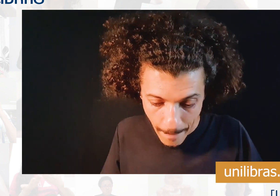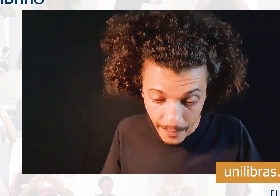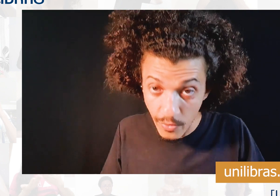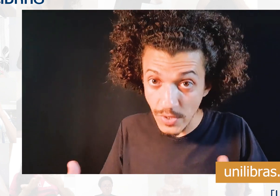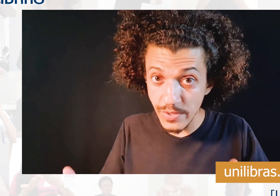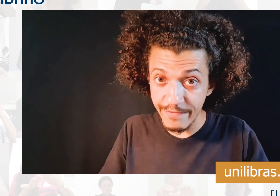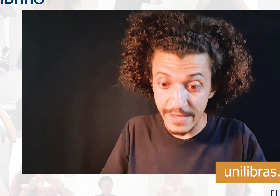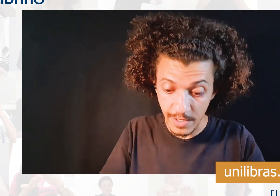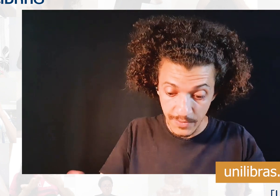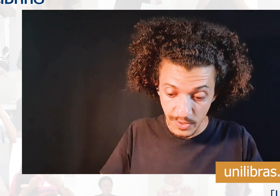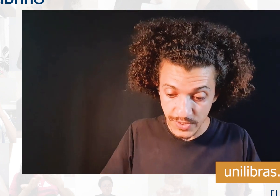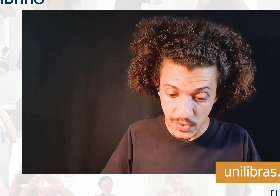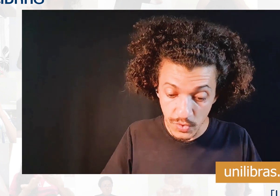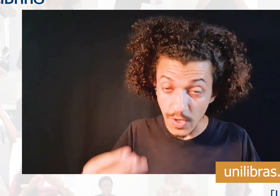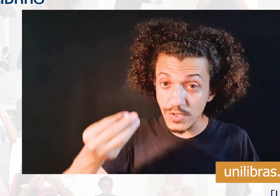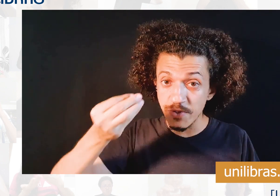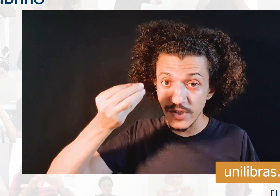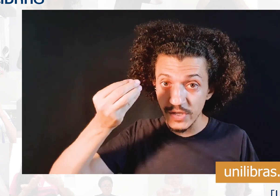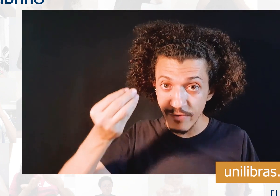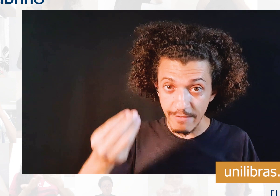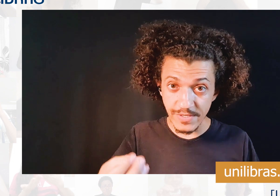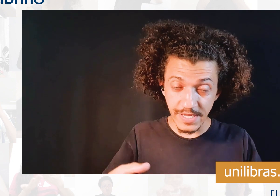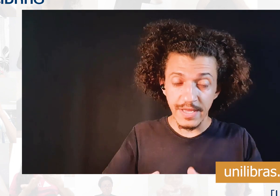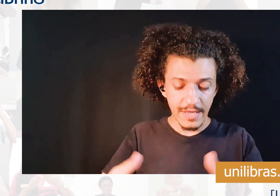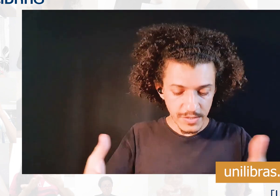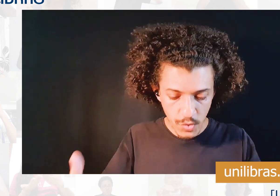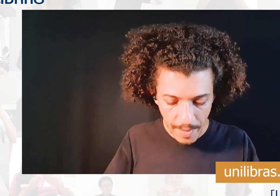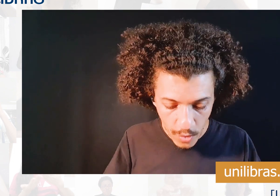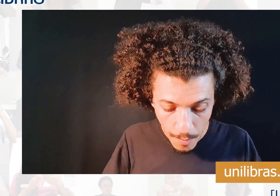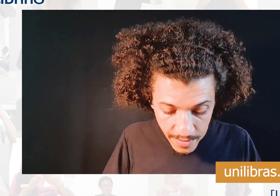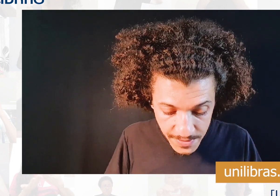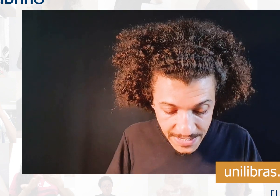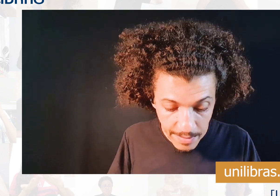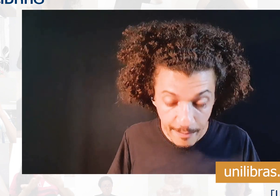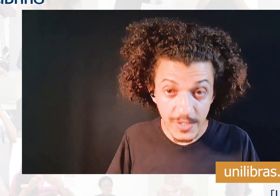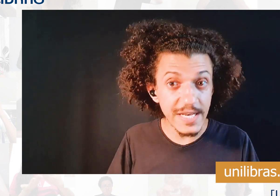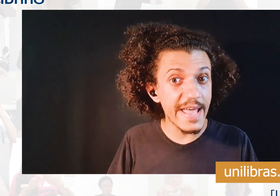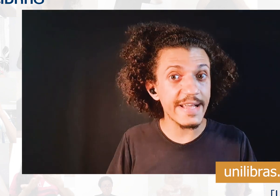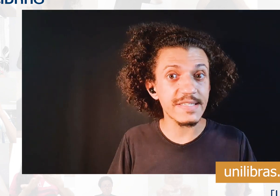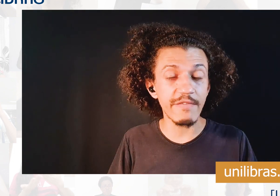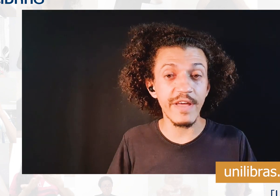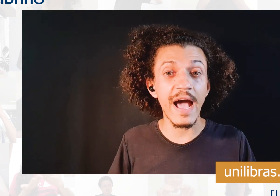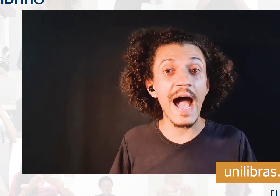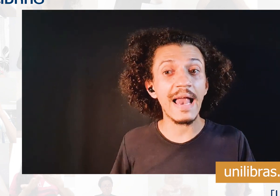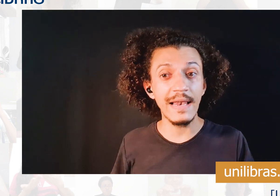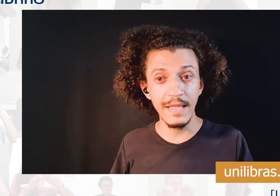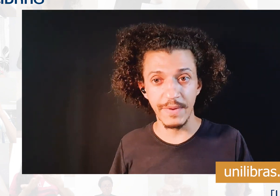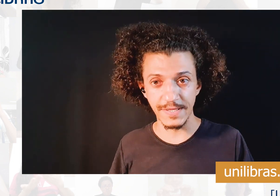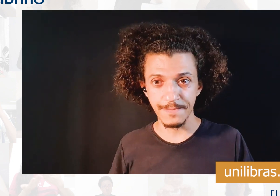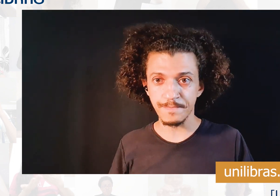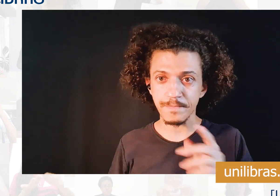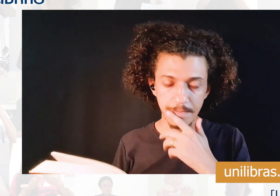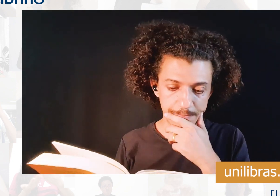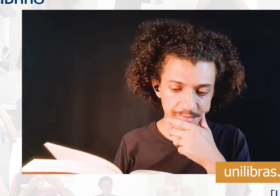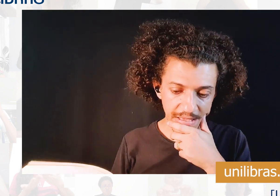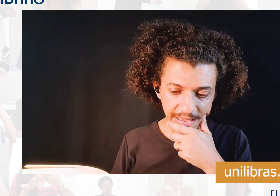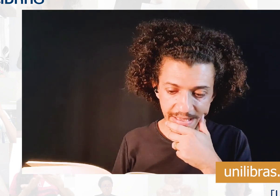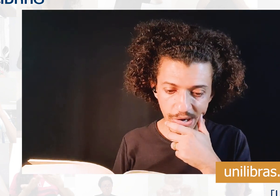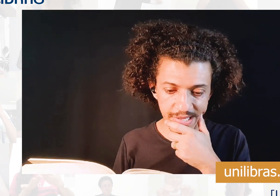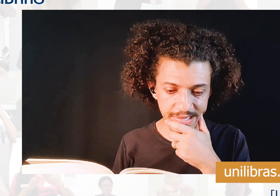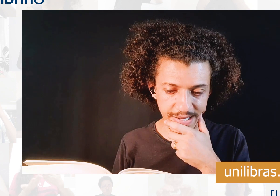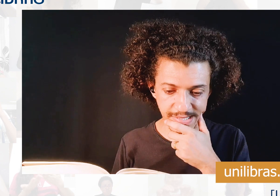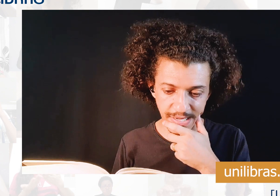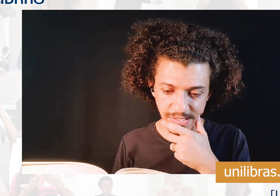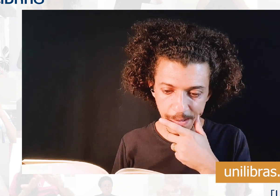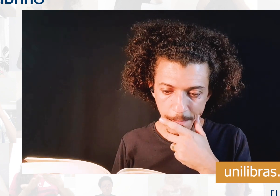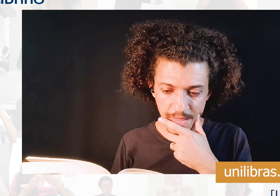Agora, para o nosso efeito aqui do nosso estudo, o nosso objetivo é você descobrir como que você também pode ler e escrever a Libras. E aí,